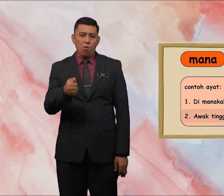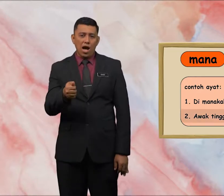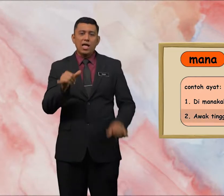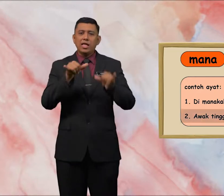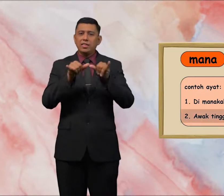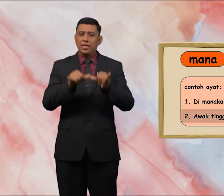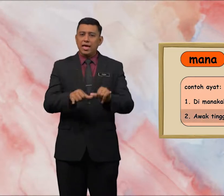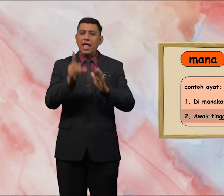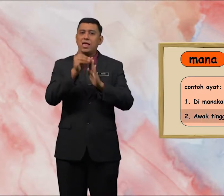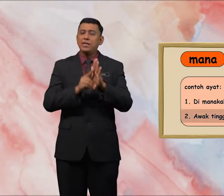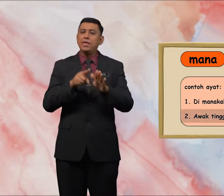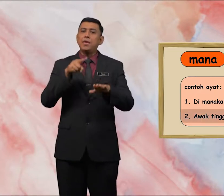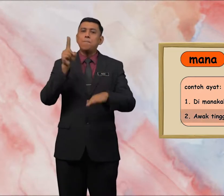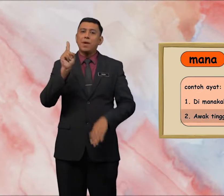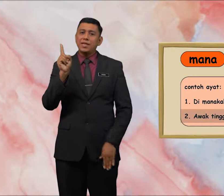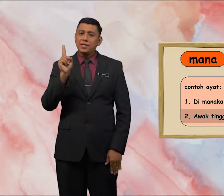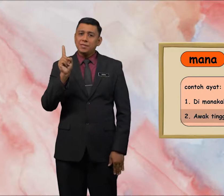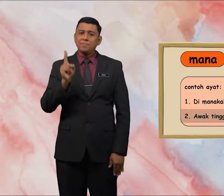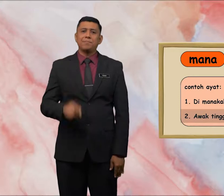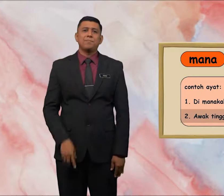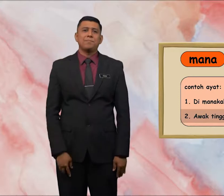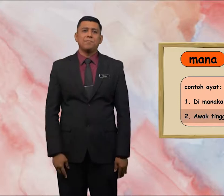Awak tinggal di mana?